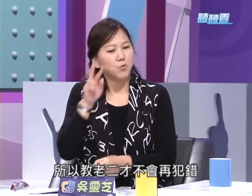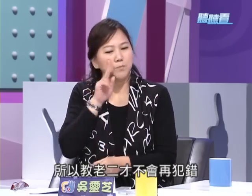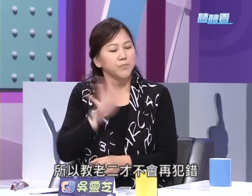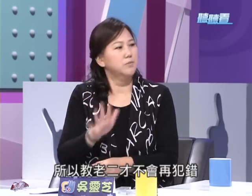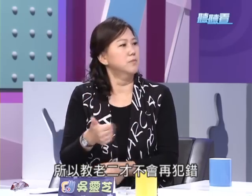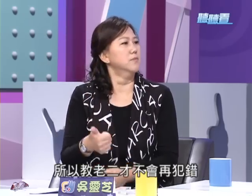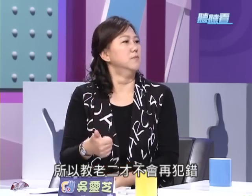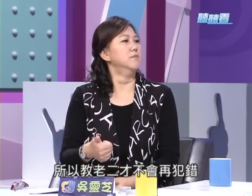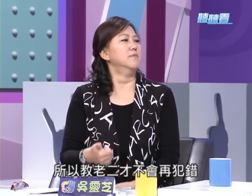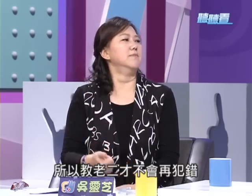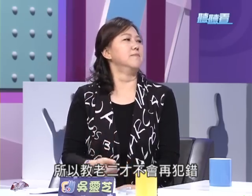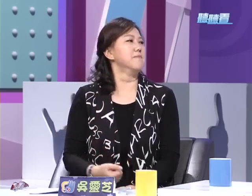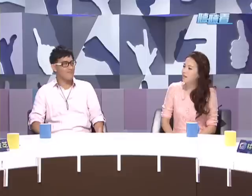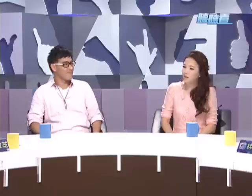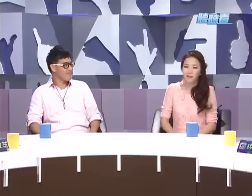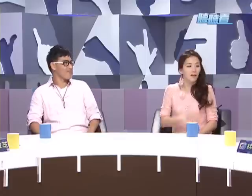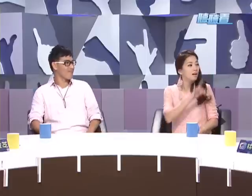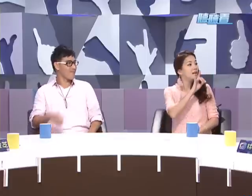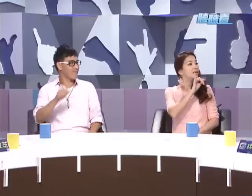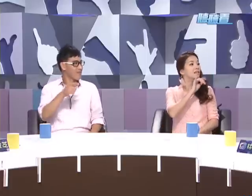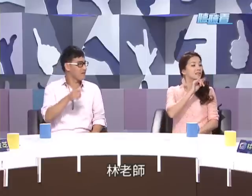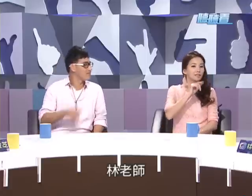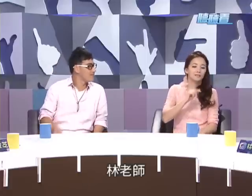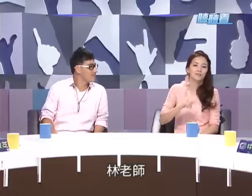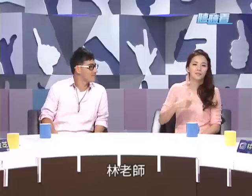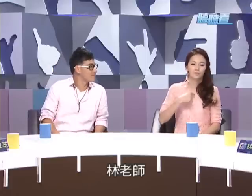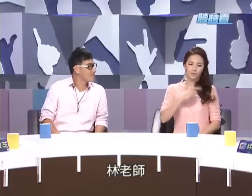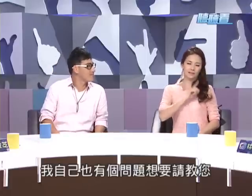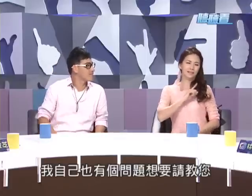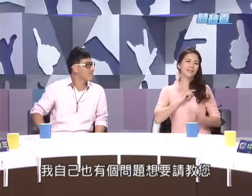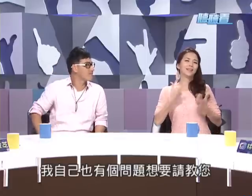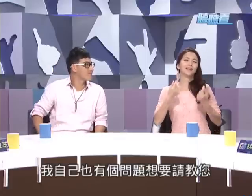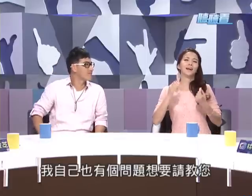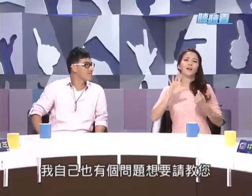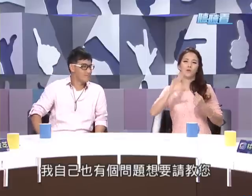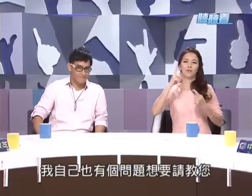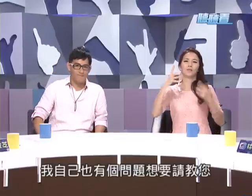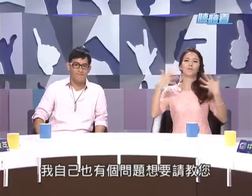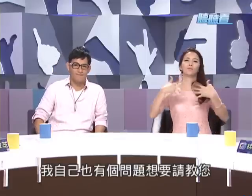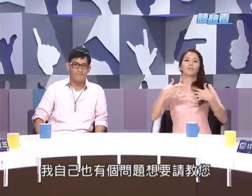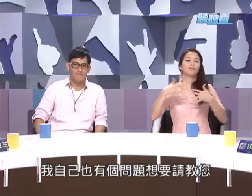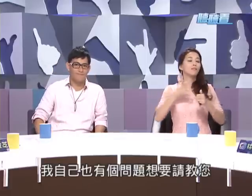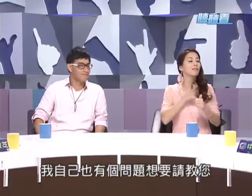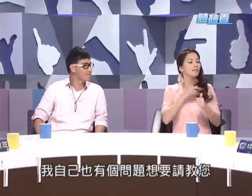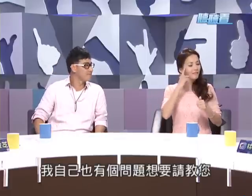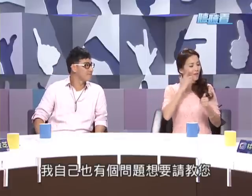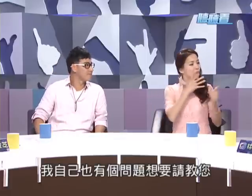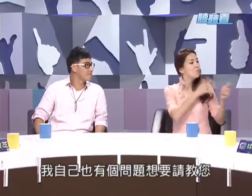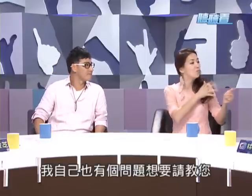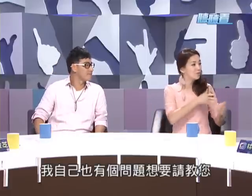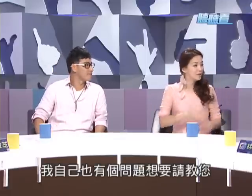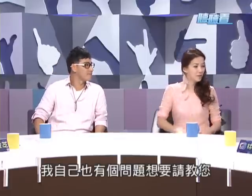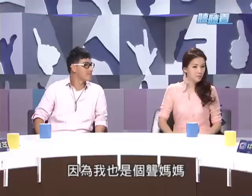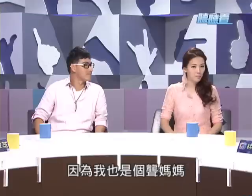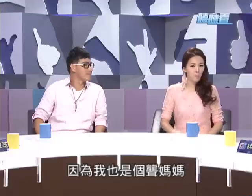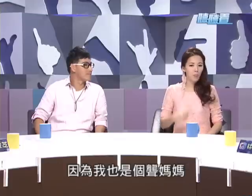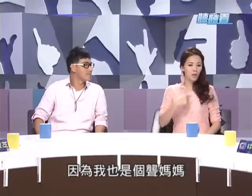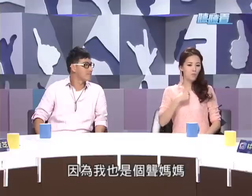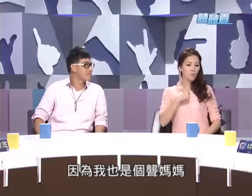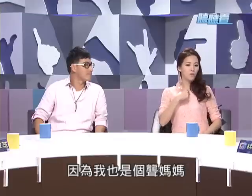才不会再犯错。林老师，我自己也有个问题想要请教您，因为我也